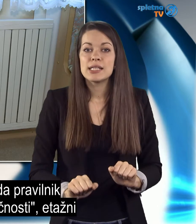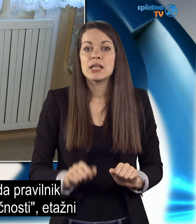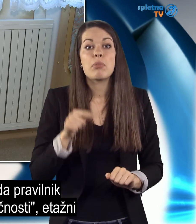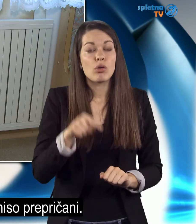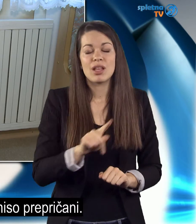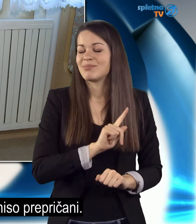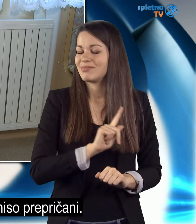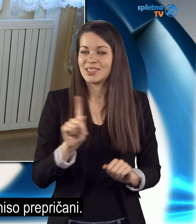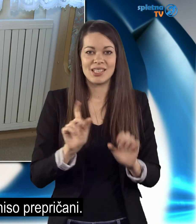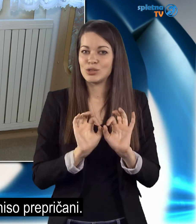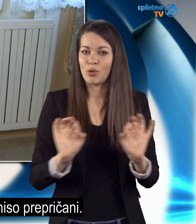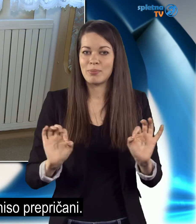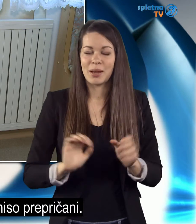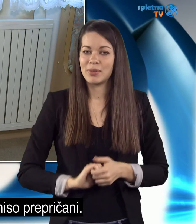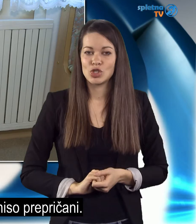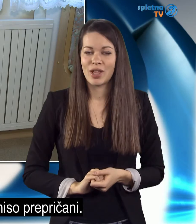niso prepričani.